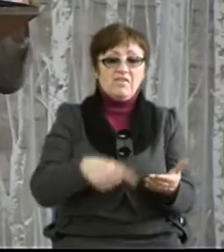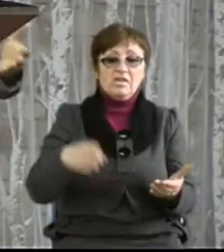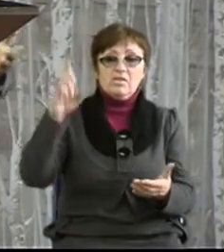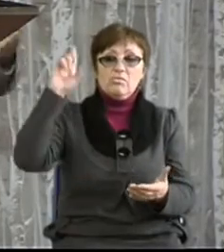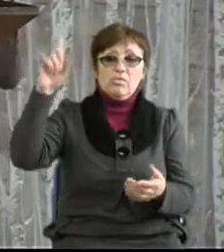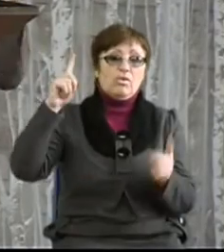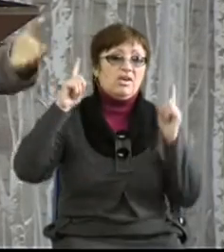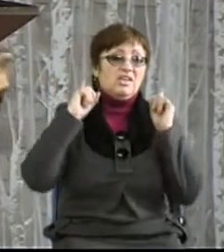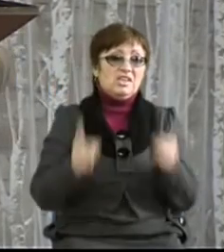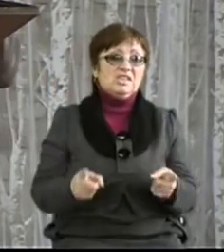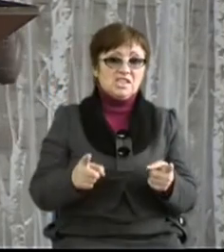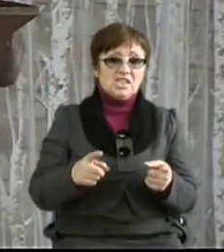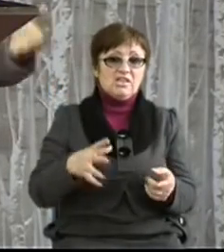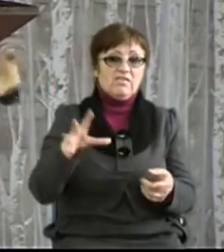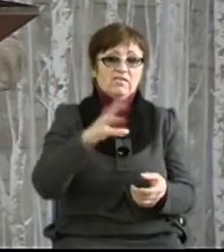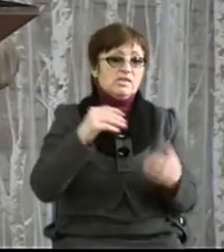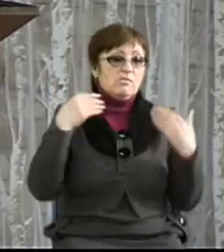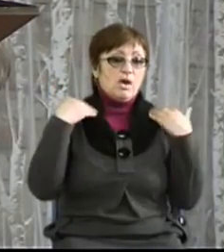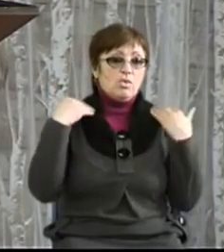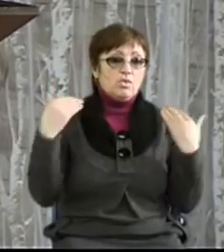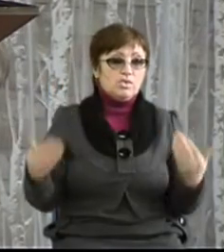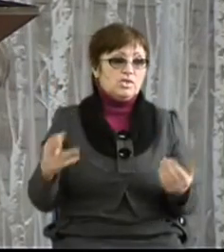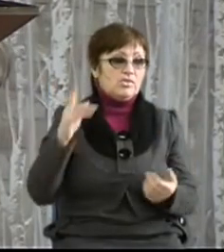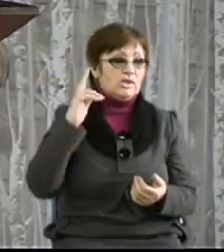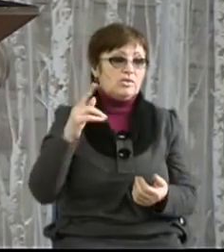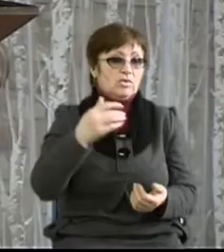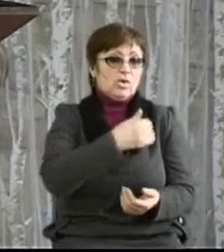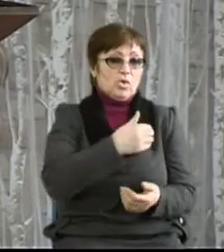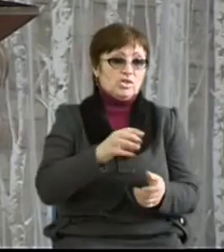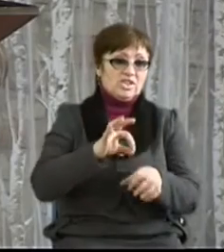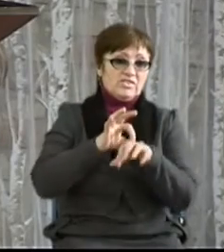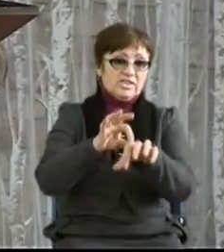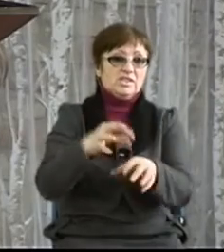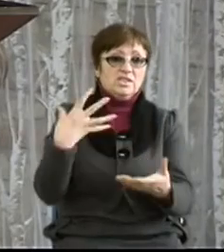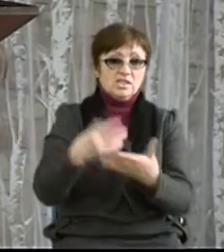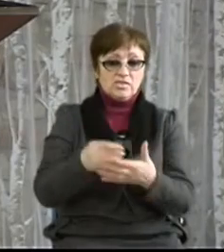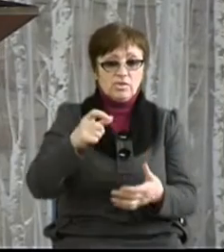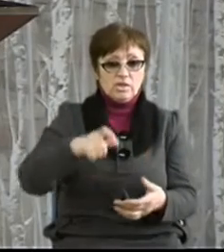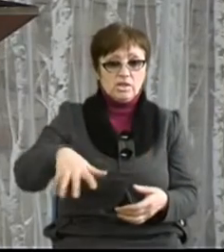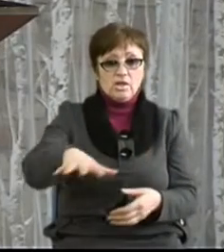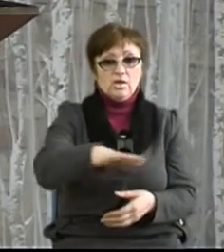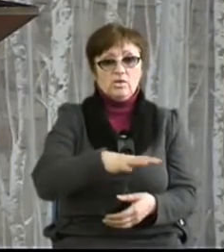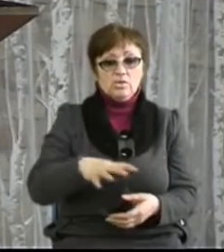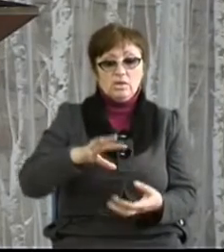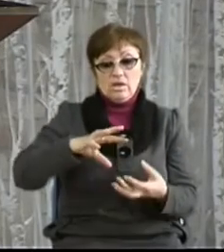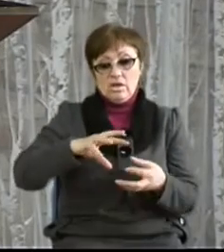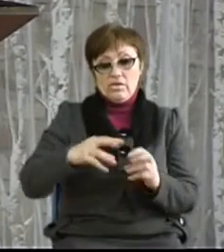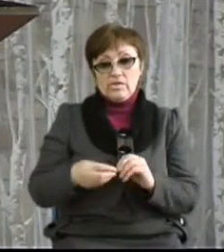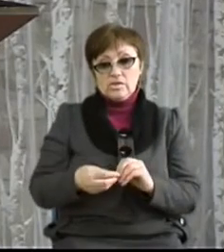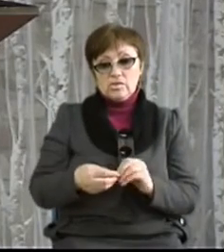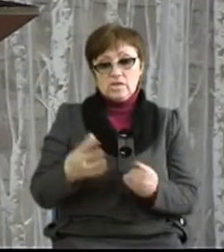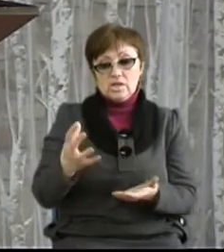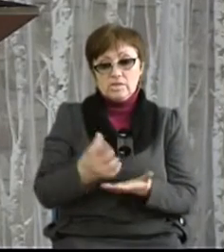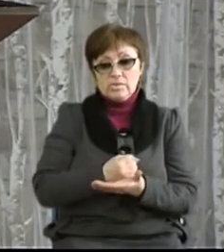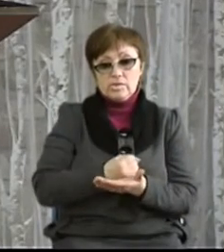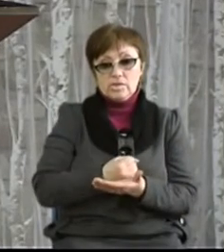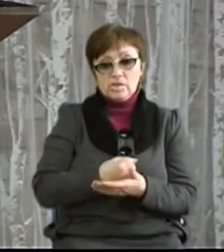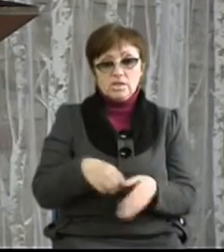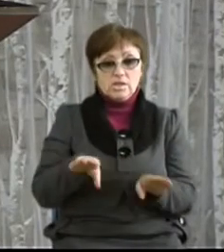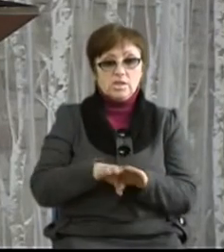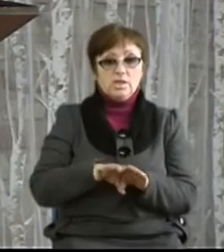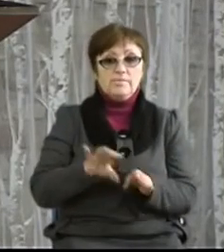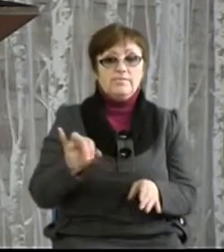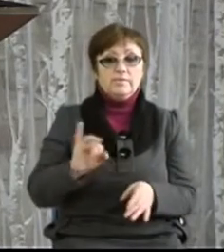Бога истинного, всемогущего, который хочет вести народ свой. И в результате получается такая